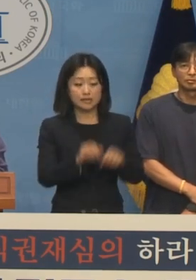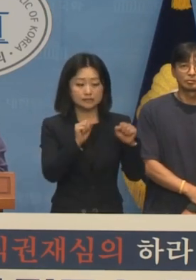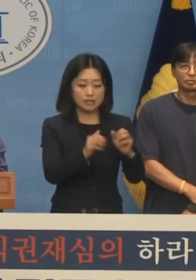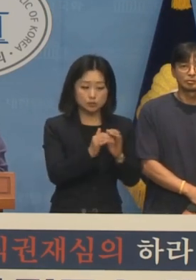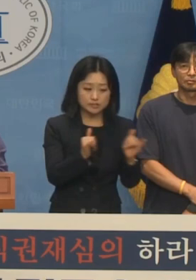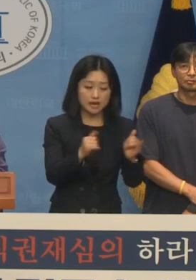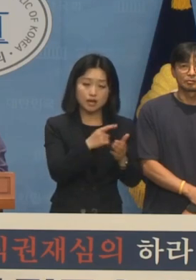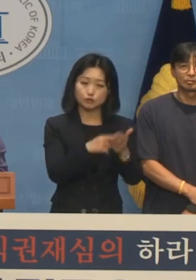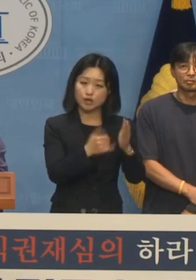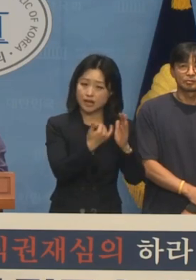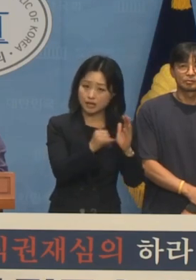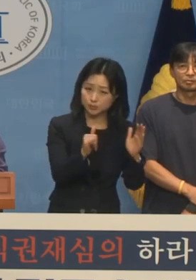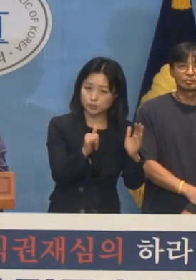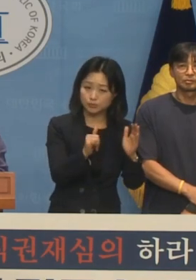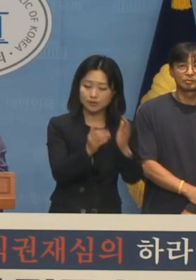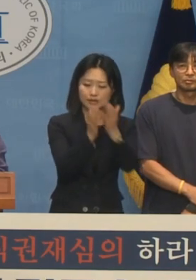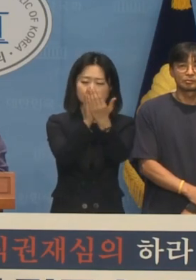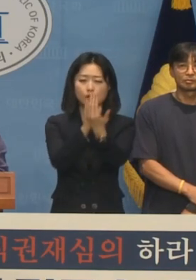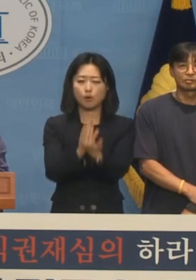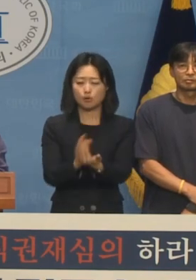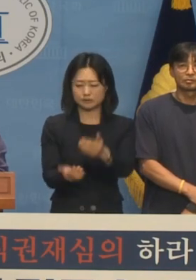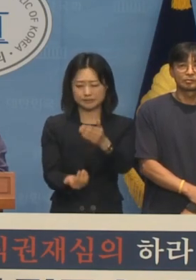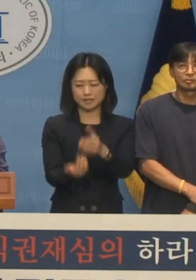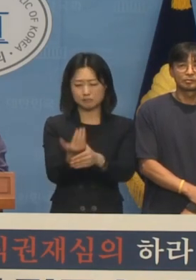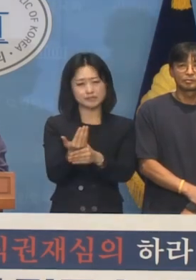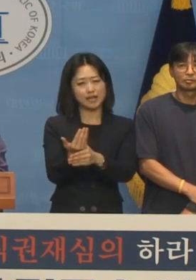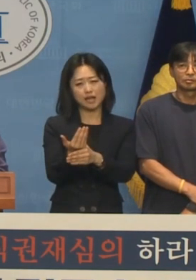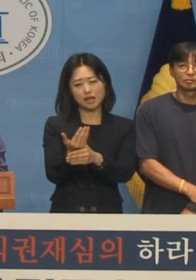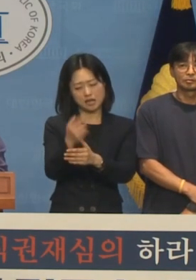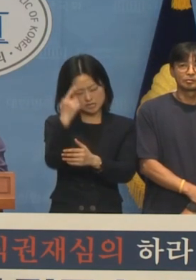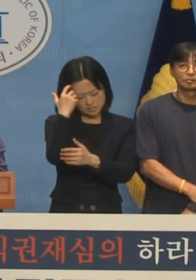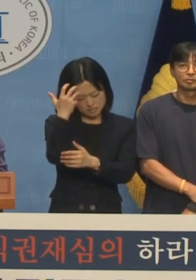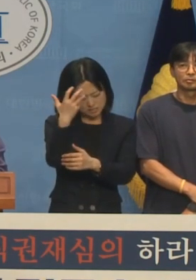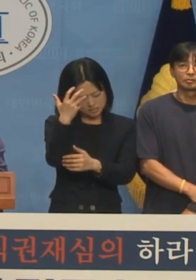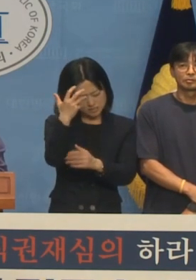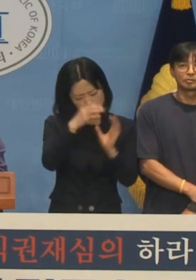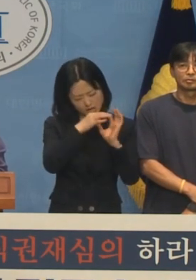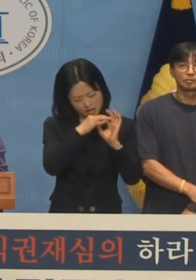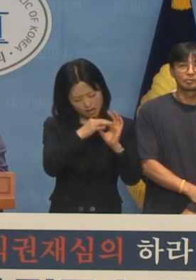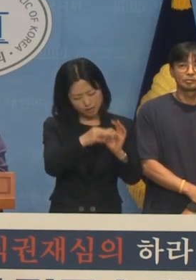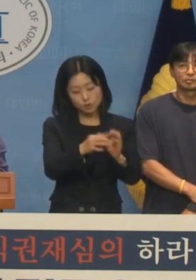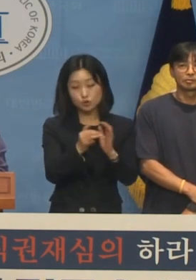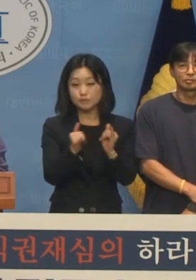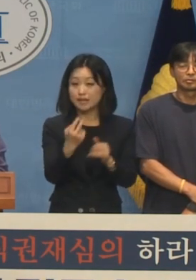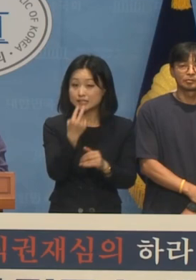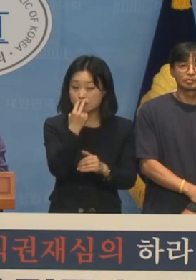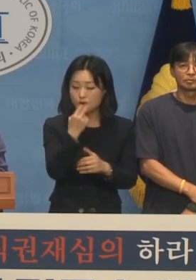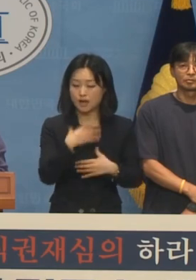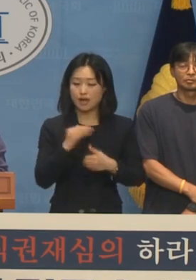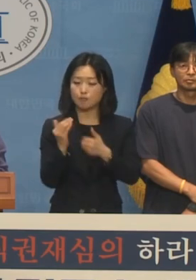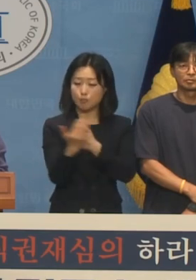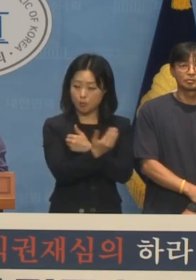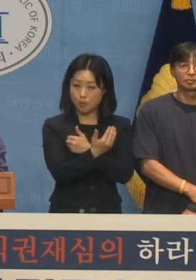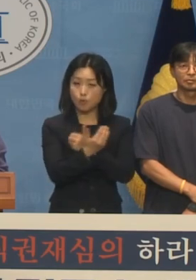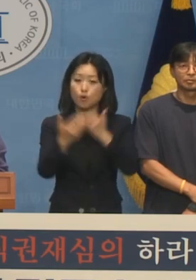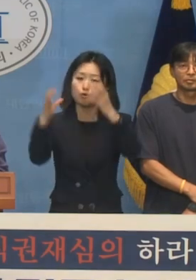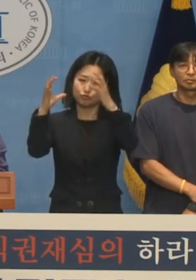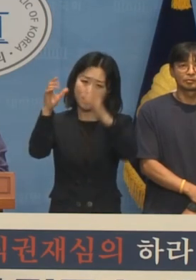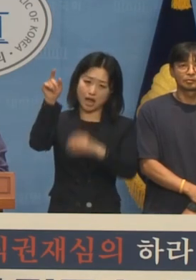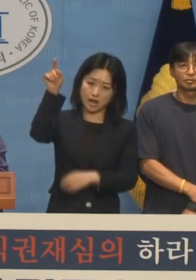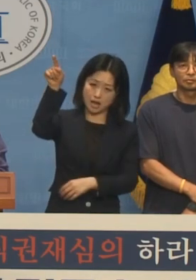생존자들과 유가족들에게 세월호 참사는 아직 끝나지 않았습니다. 국민의 생명과 안전을 보호해야 할